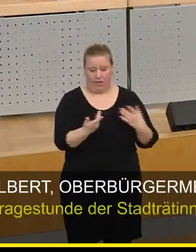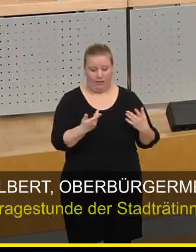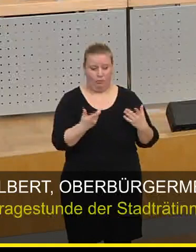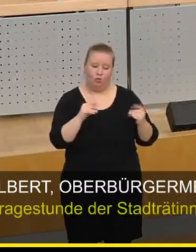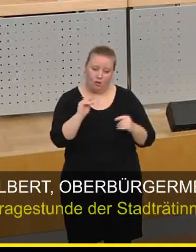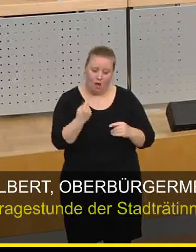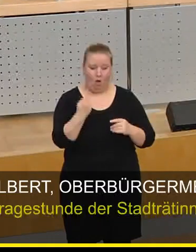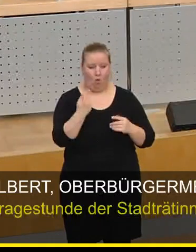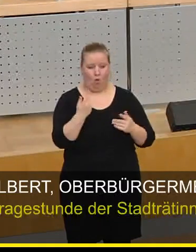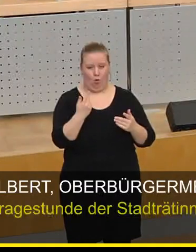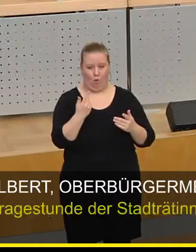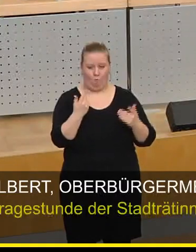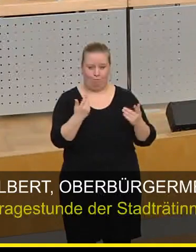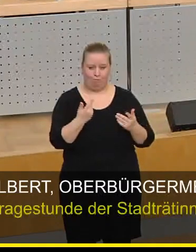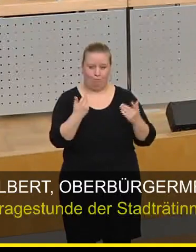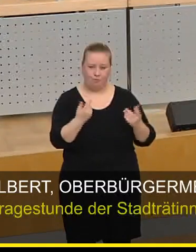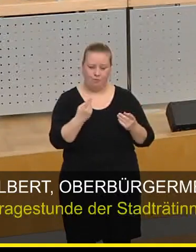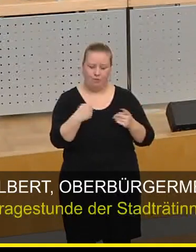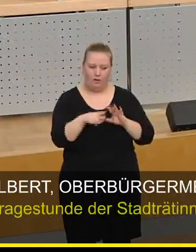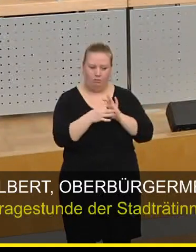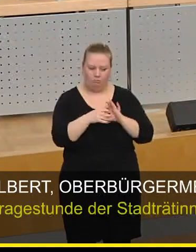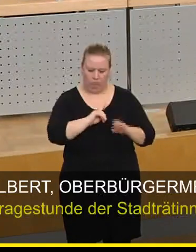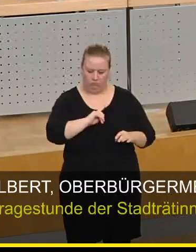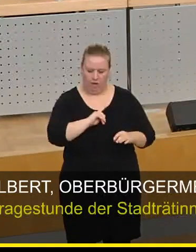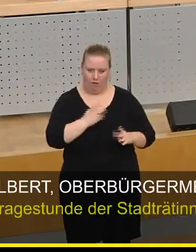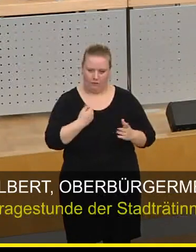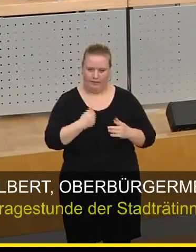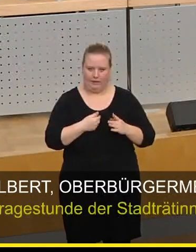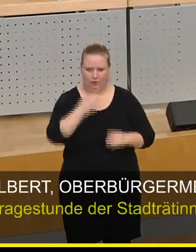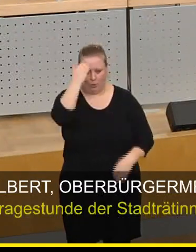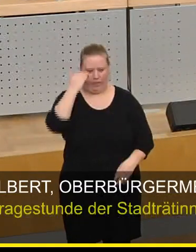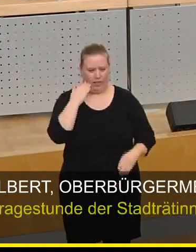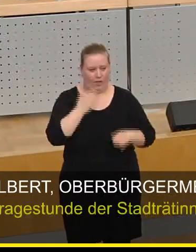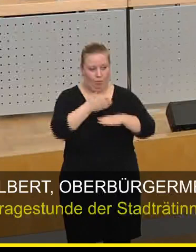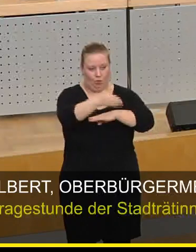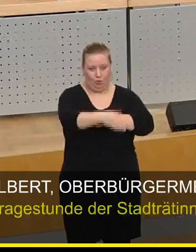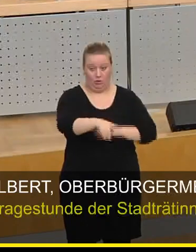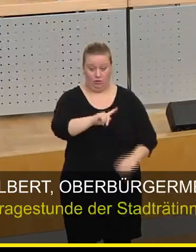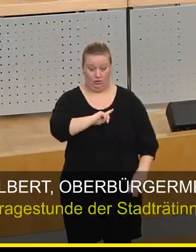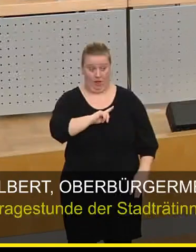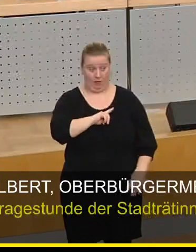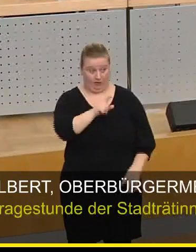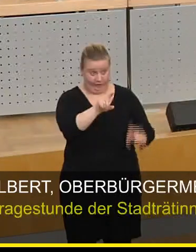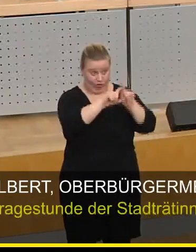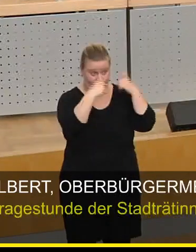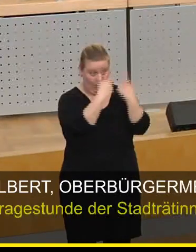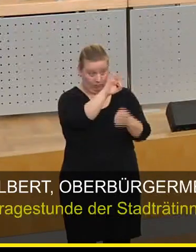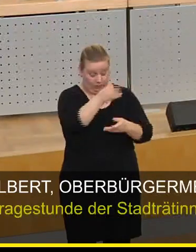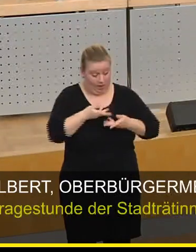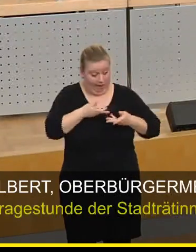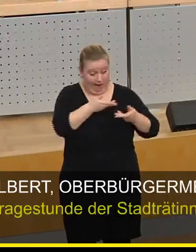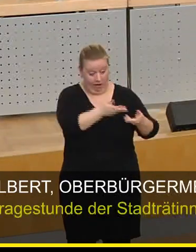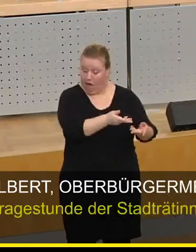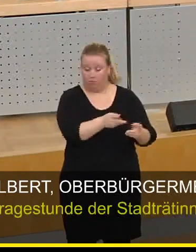Falsches hängen zu bleiben, bei der ich in Korea war, war ich nicht auf Einladung der Staatspräsidentin